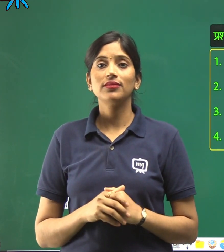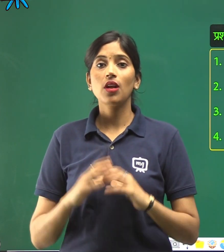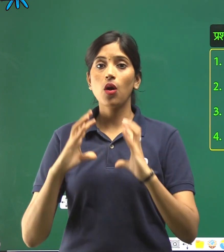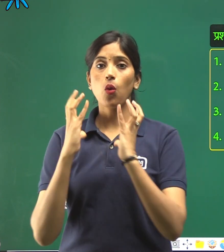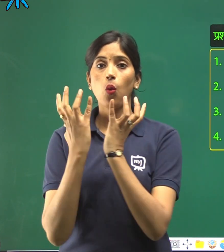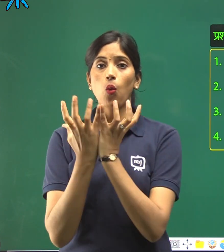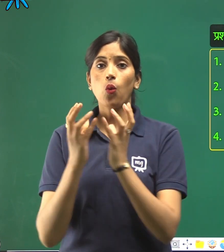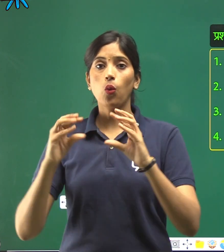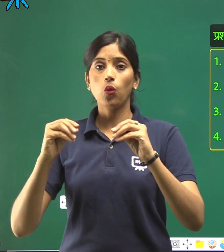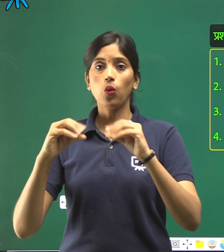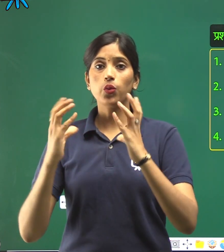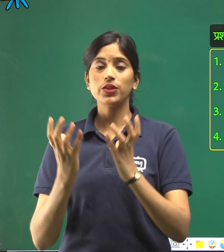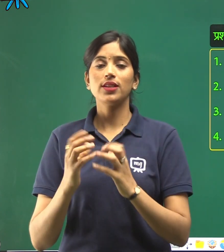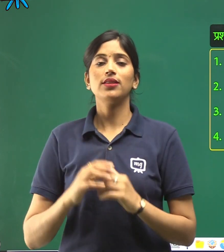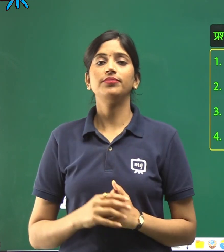घोंसला।